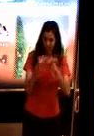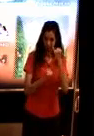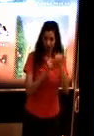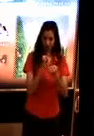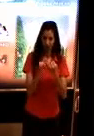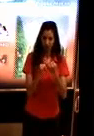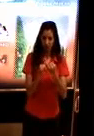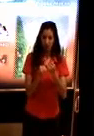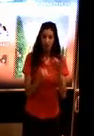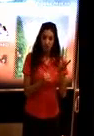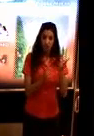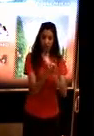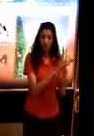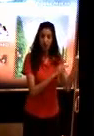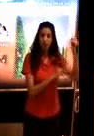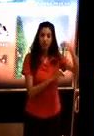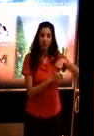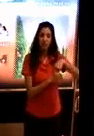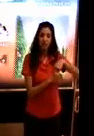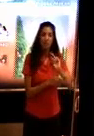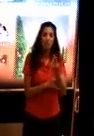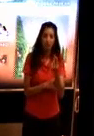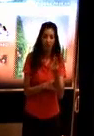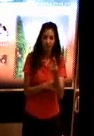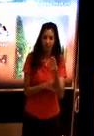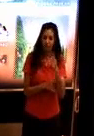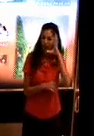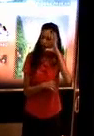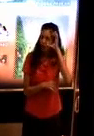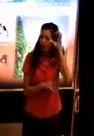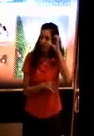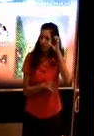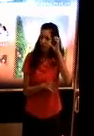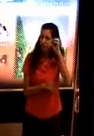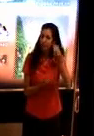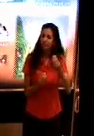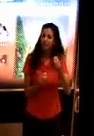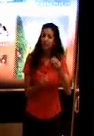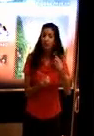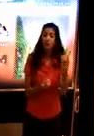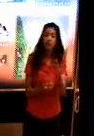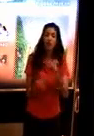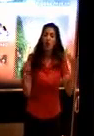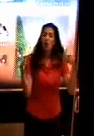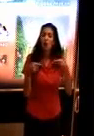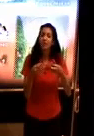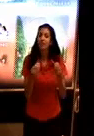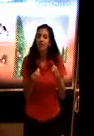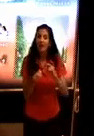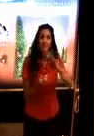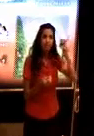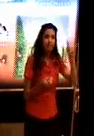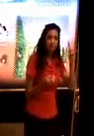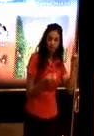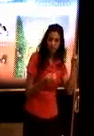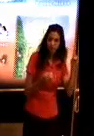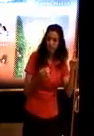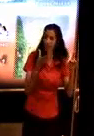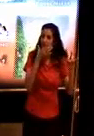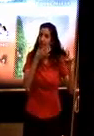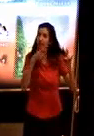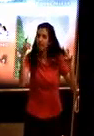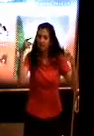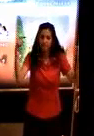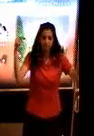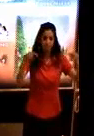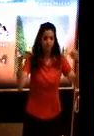Cristo murió porque acordémonos que estamos en un tremendo conflicto entre Cristo y Satanás.